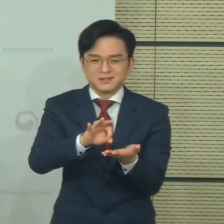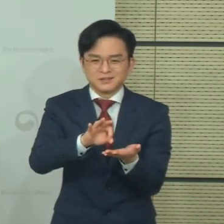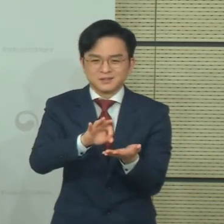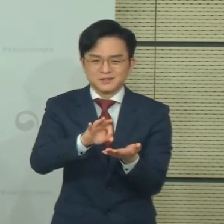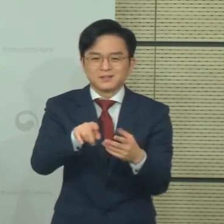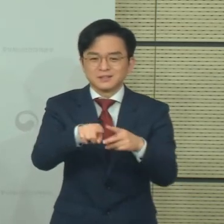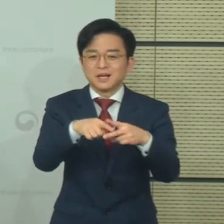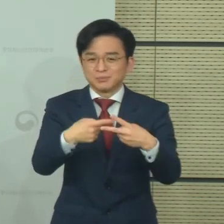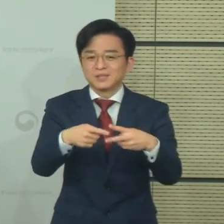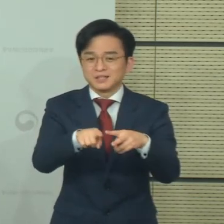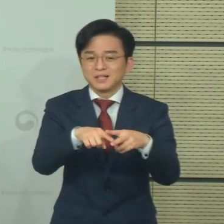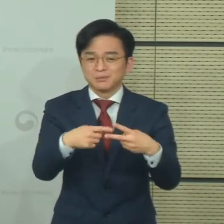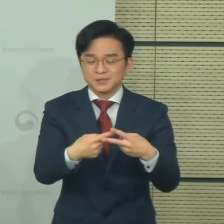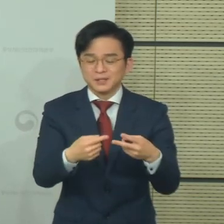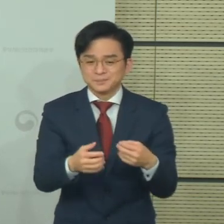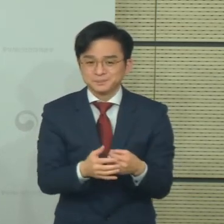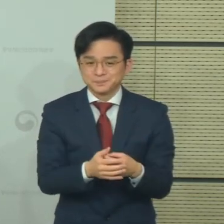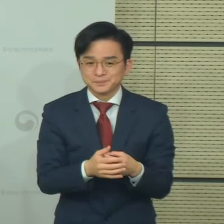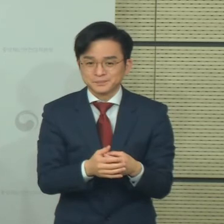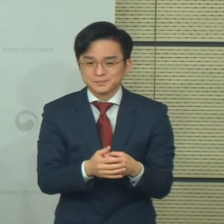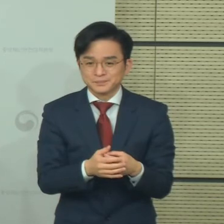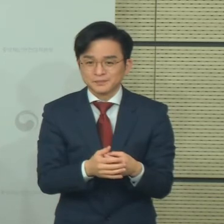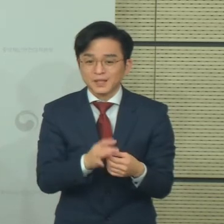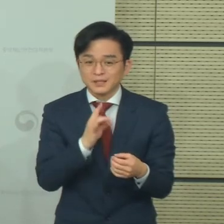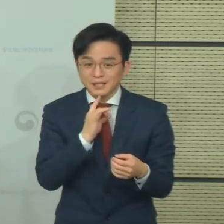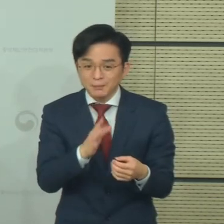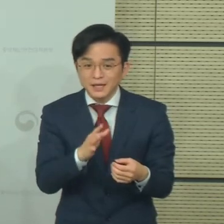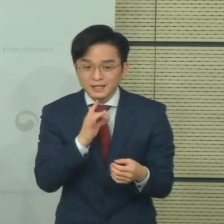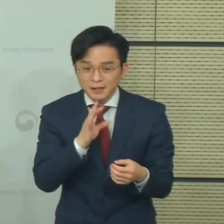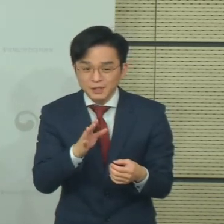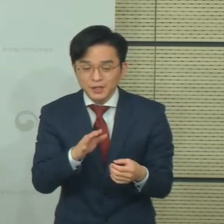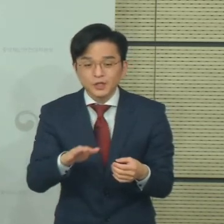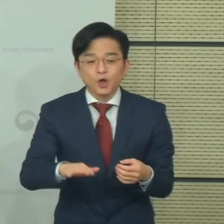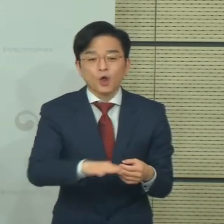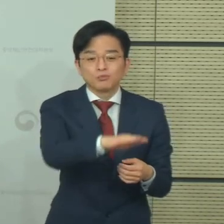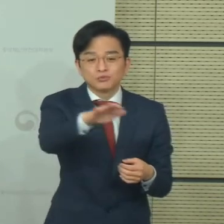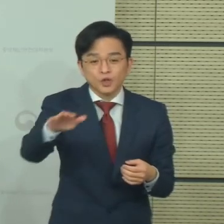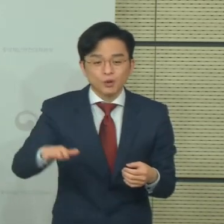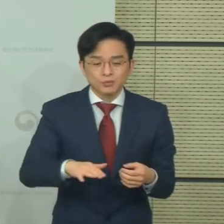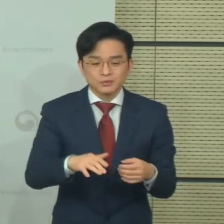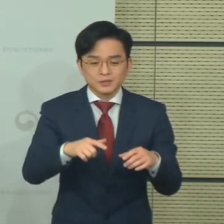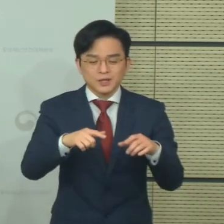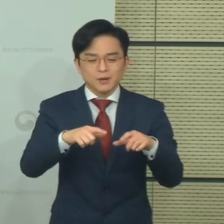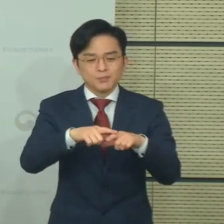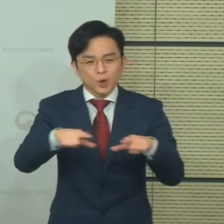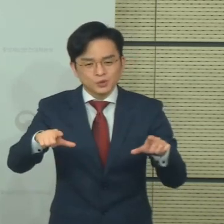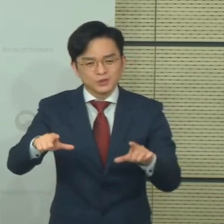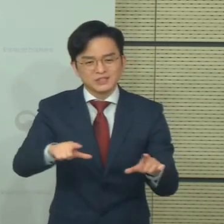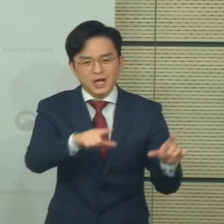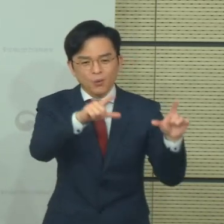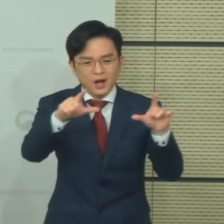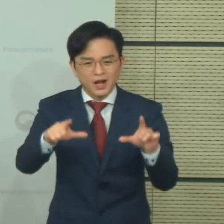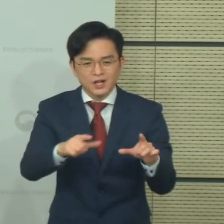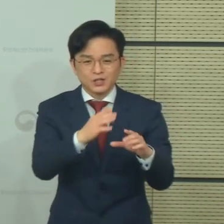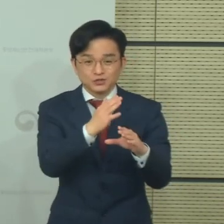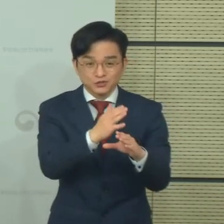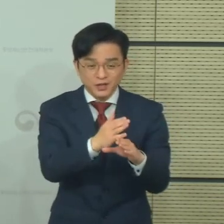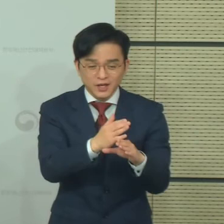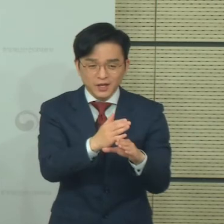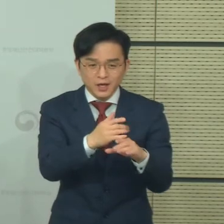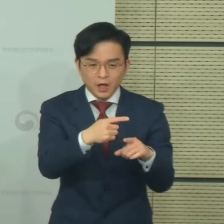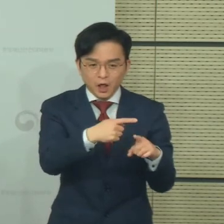생활에서의 어떤 마스크라는 것을 의무적으로 일단 써야 된다 말아야 된다라는 부분들과 관련돼서는 특히 증상이